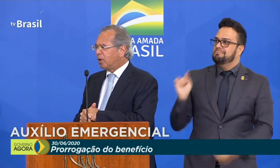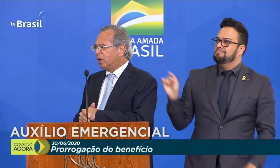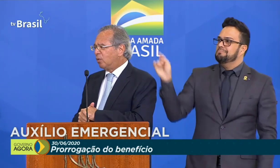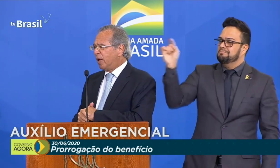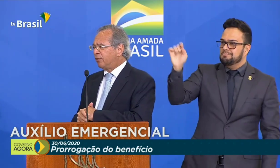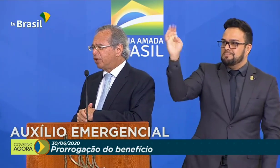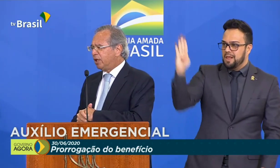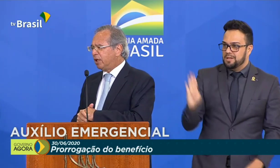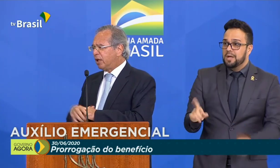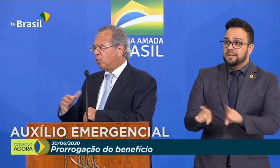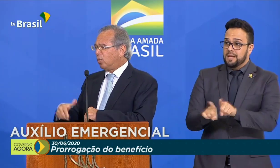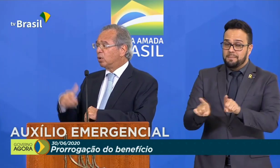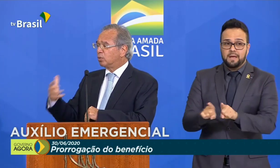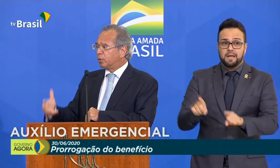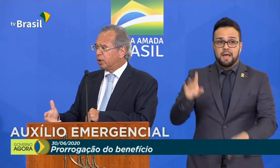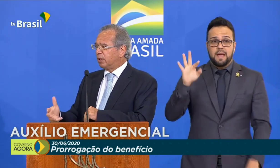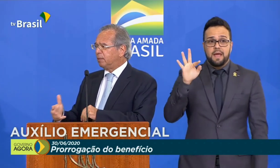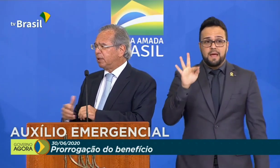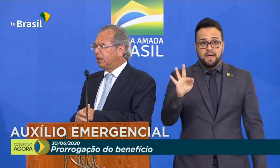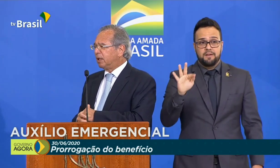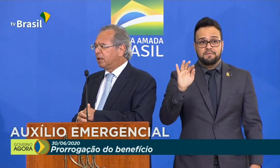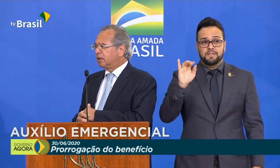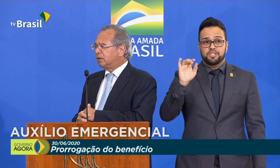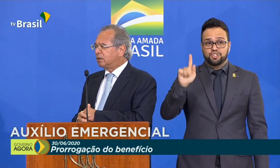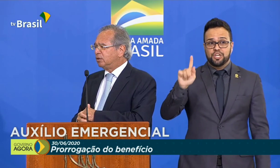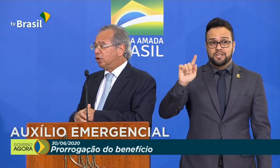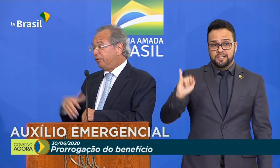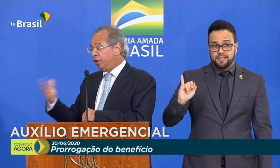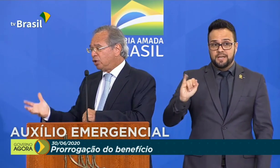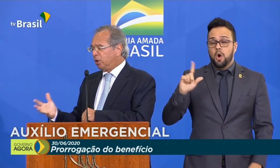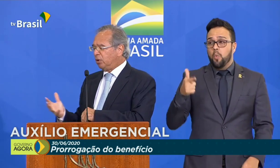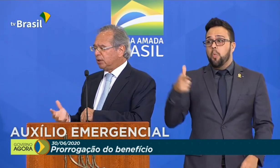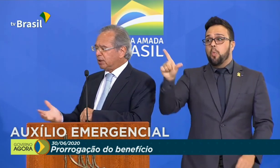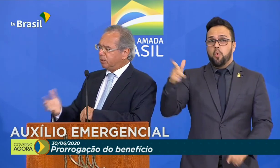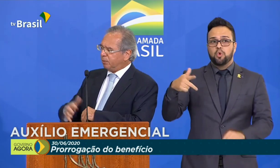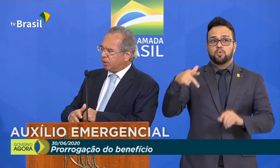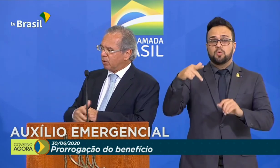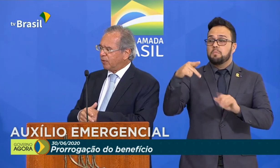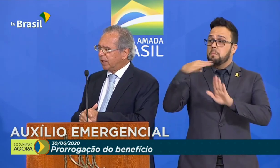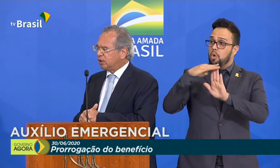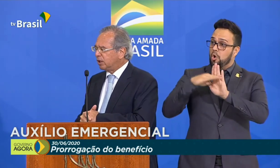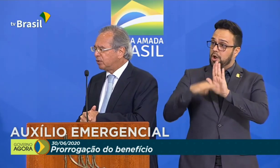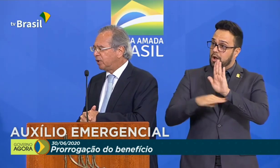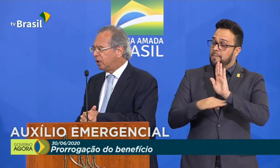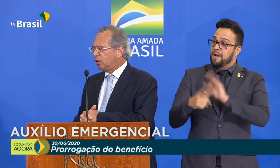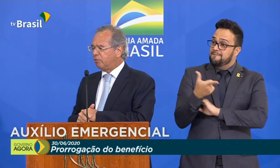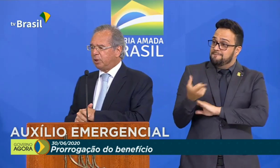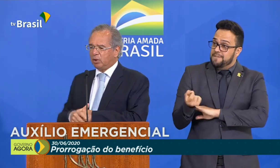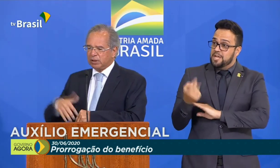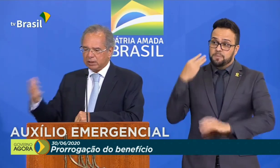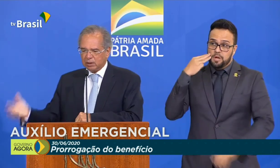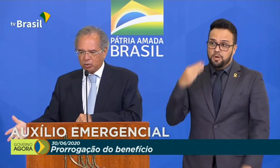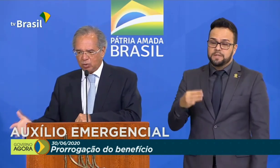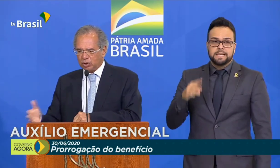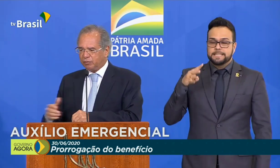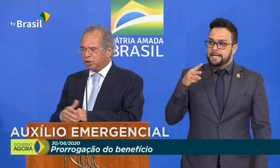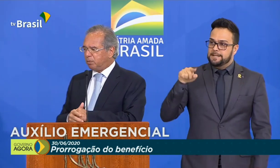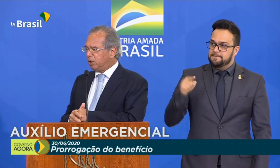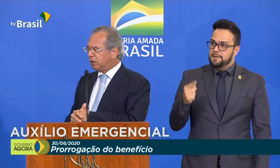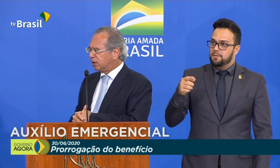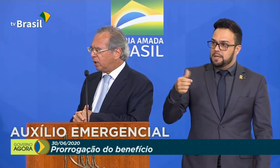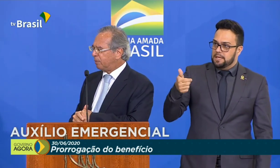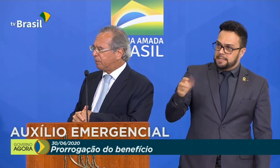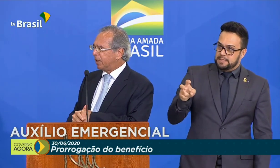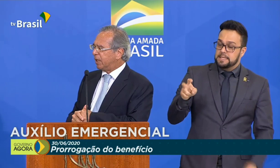também o FGI, que é um outro programa de 20 bilhões, esse primeiro que eu falei é de 15,9 bilhões, lançamos um outro de